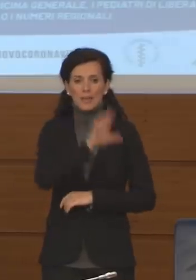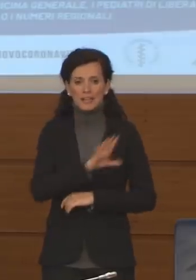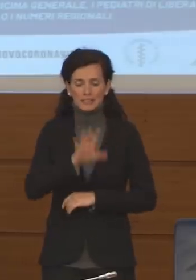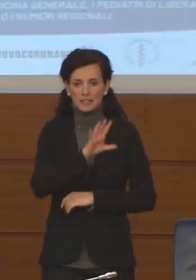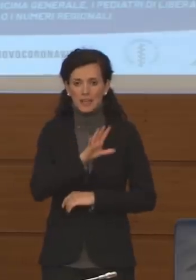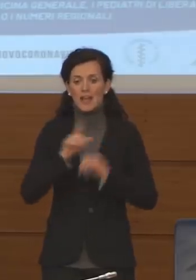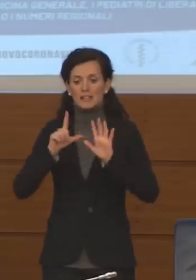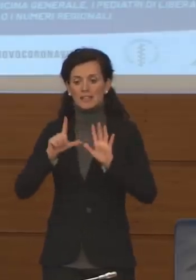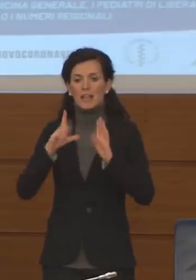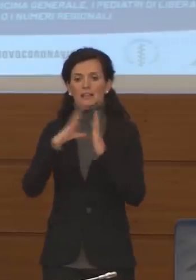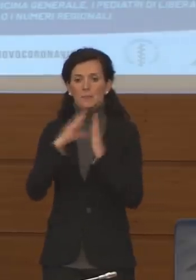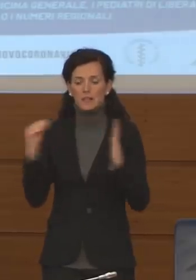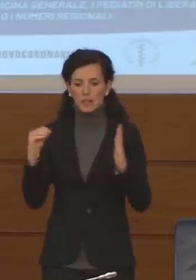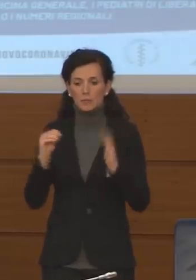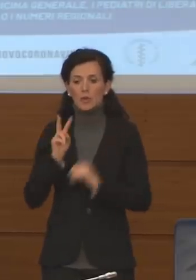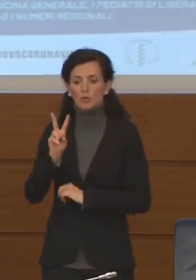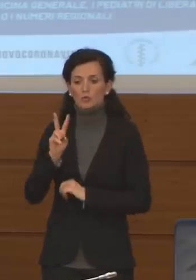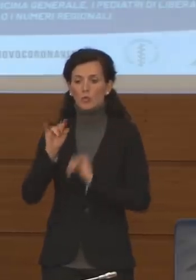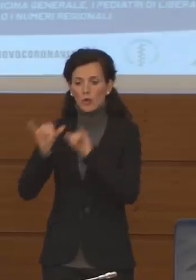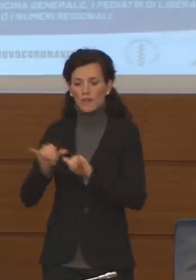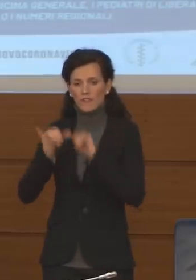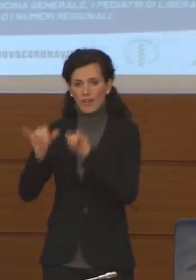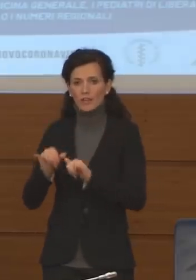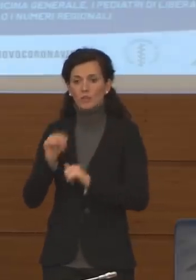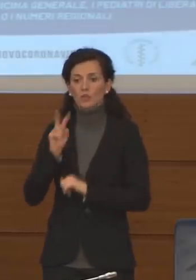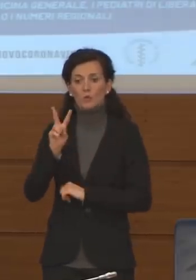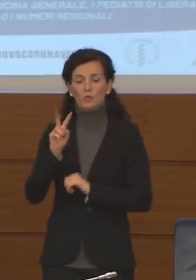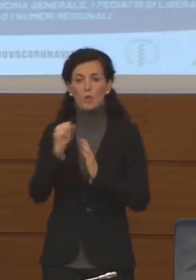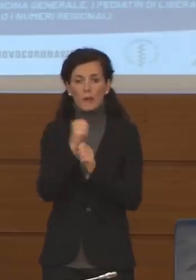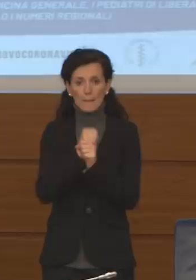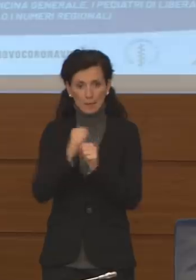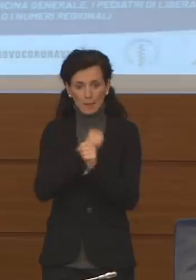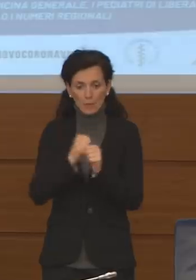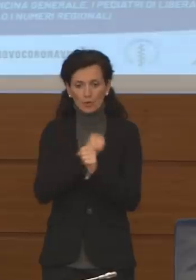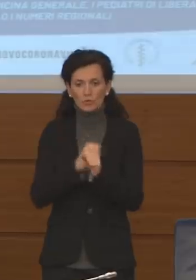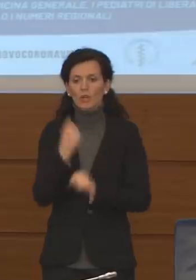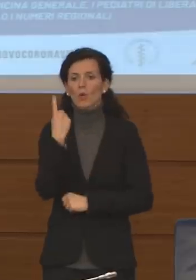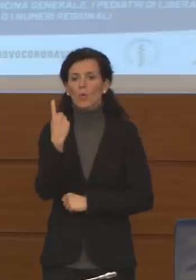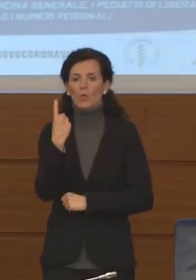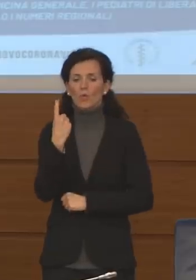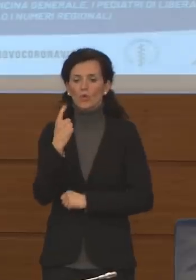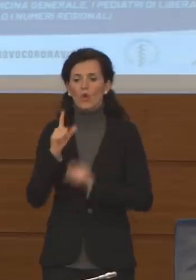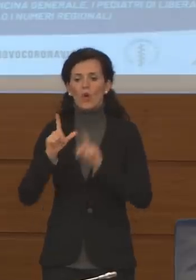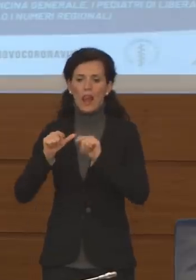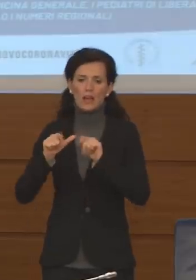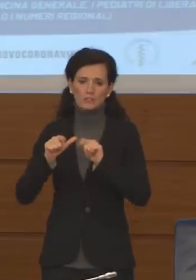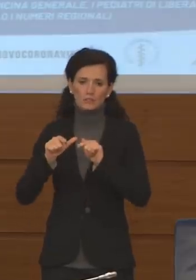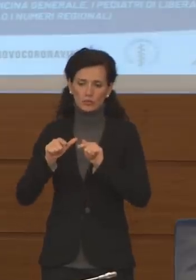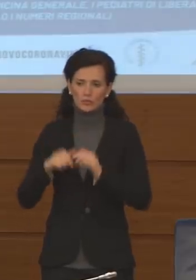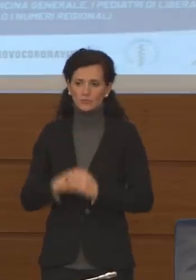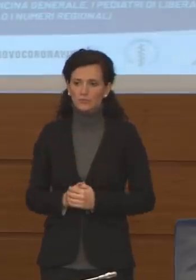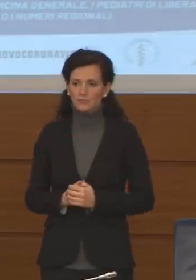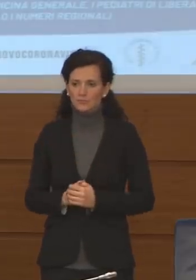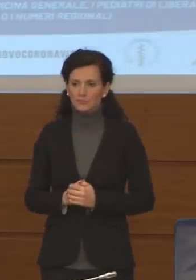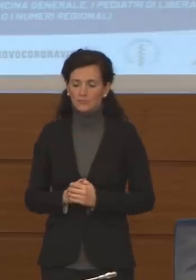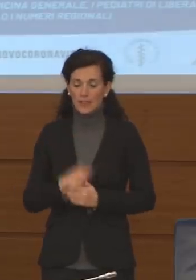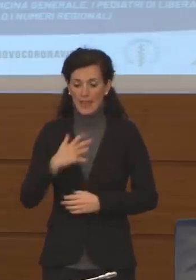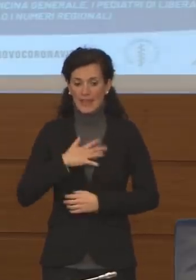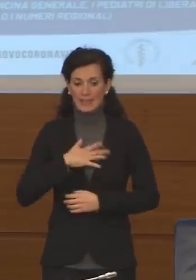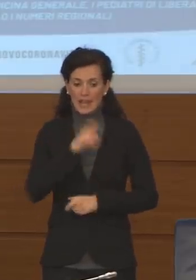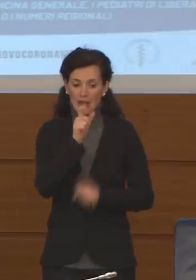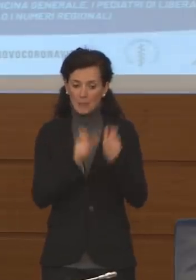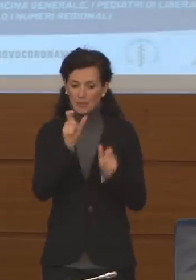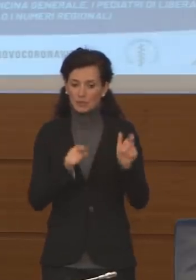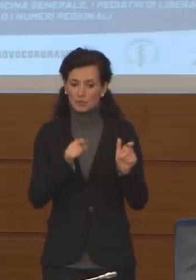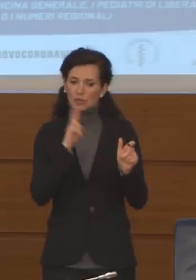emilia romagna due in veneto due in piemonte uno nel lazio l'età dei deceduti vanno